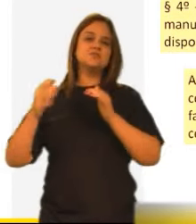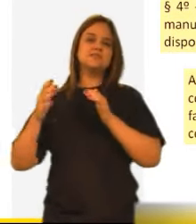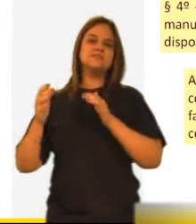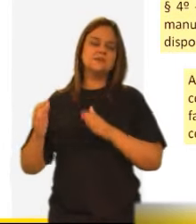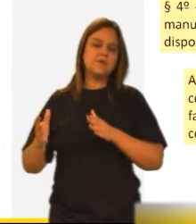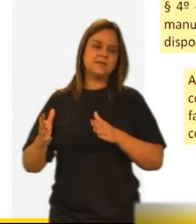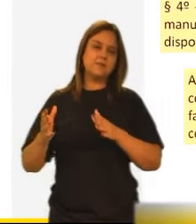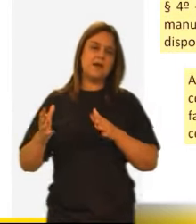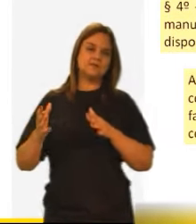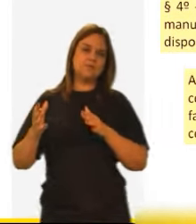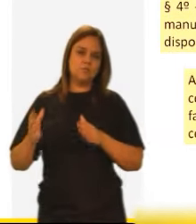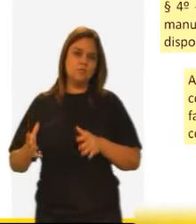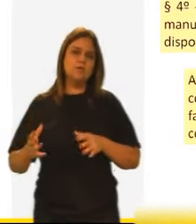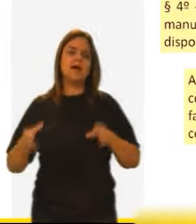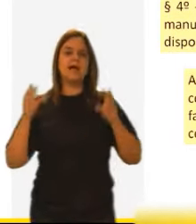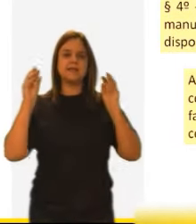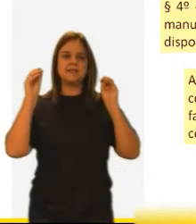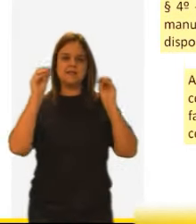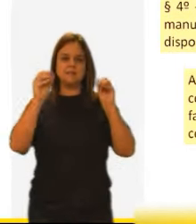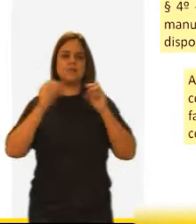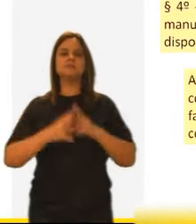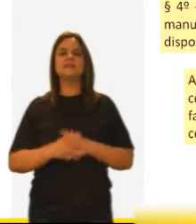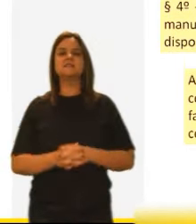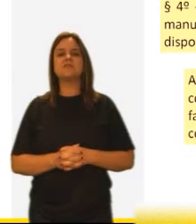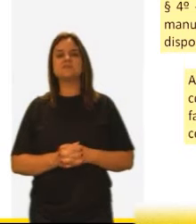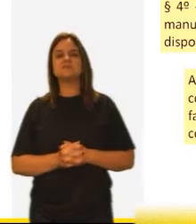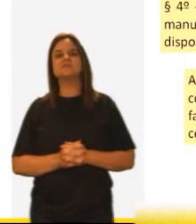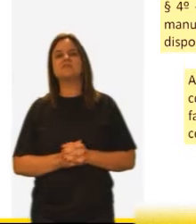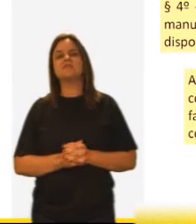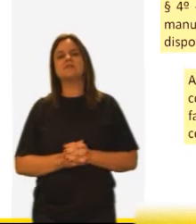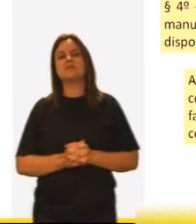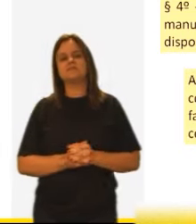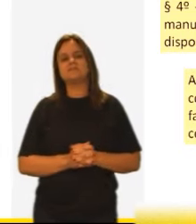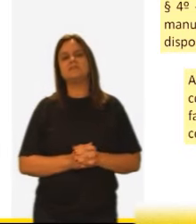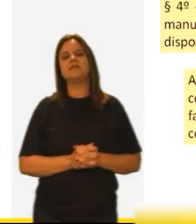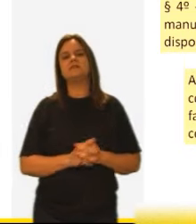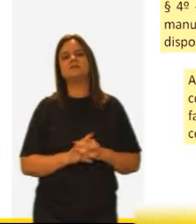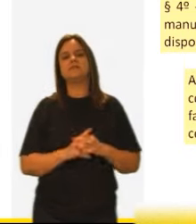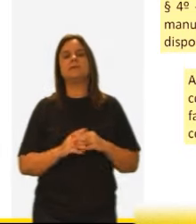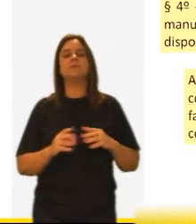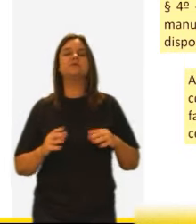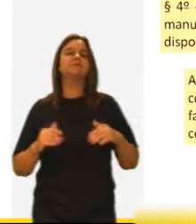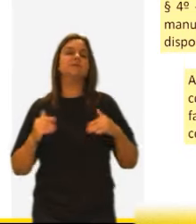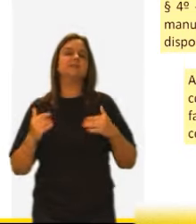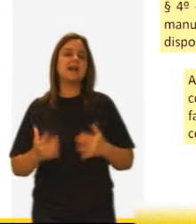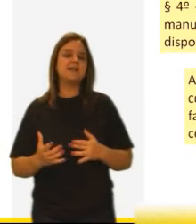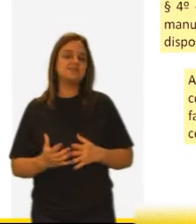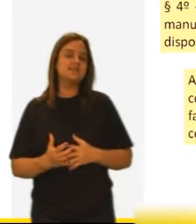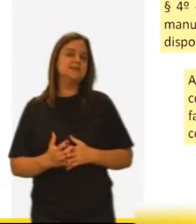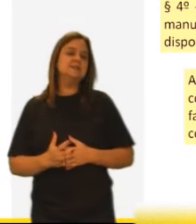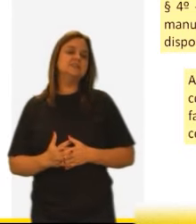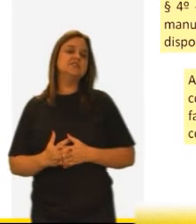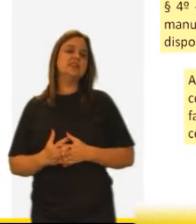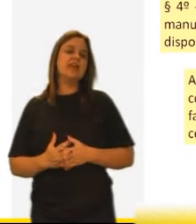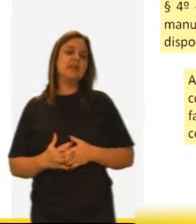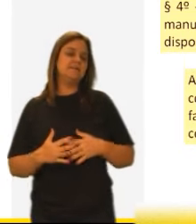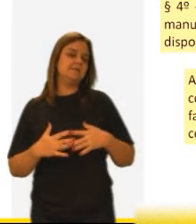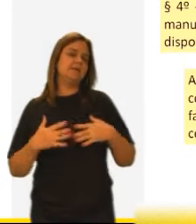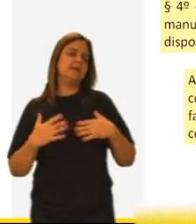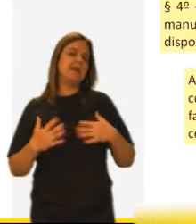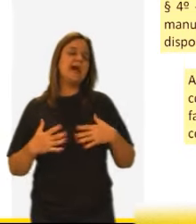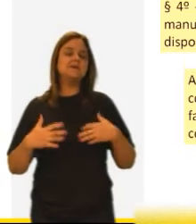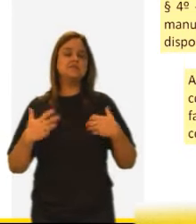para o artigo 154.1, aqui no contexto do artigo 195, que é sobre a possibilidade de